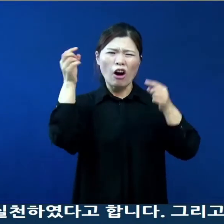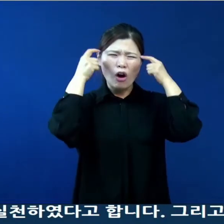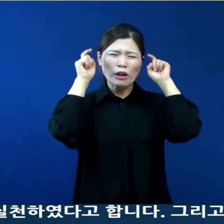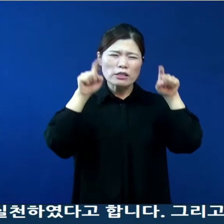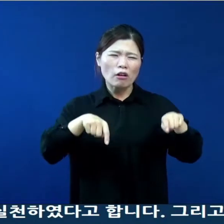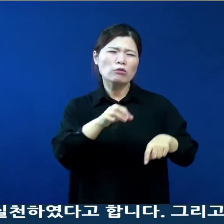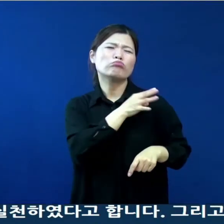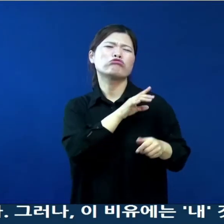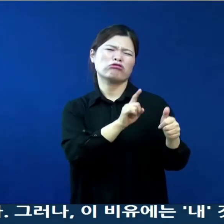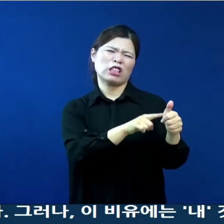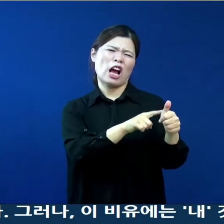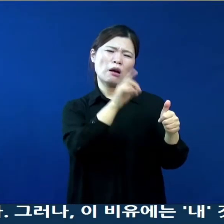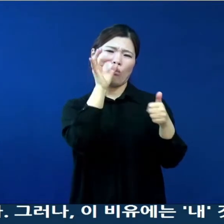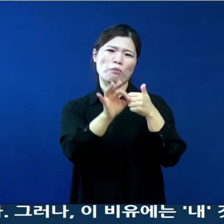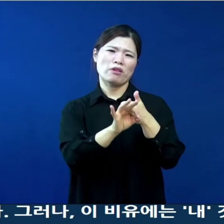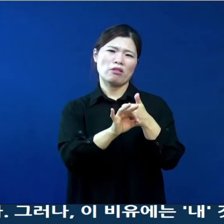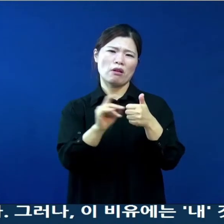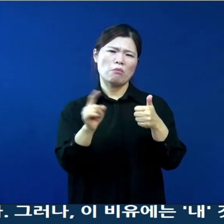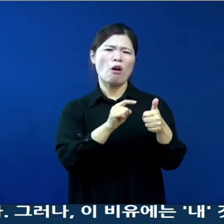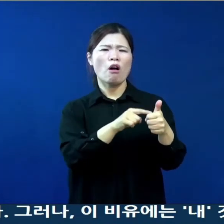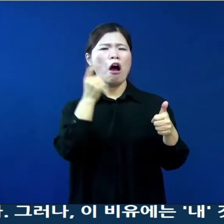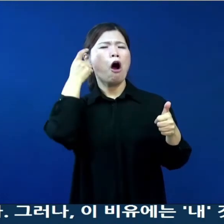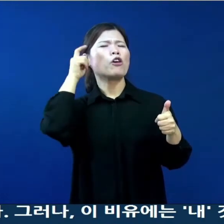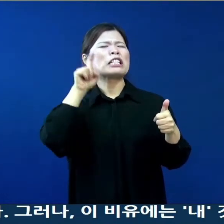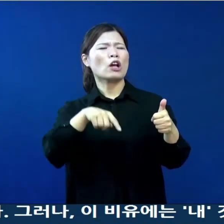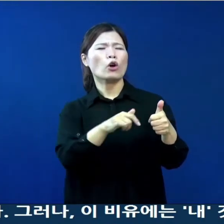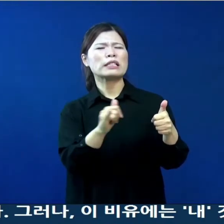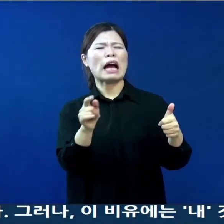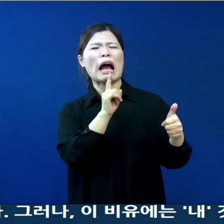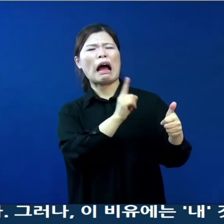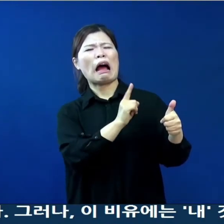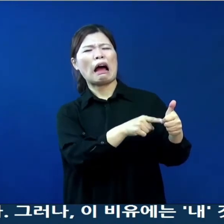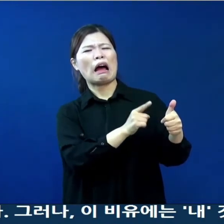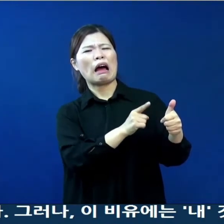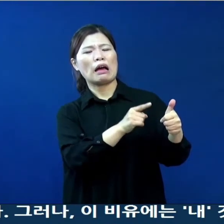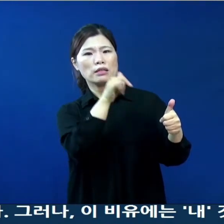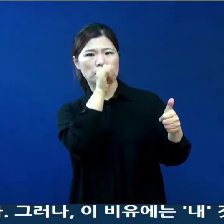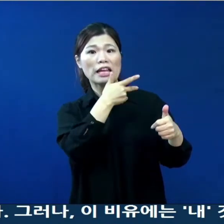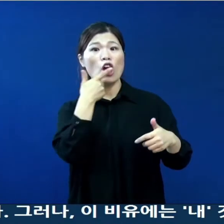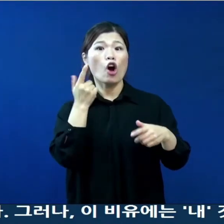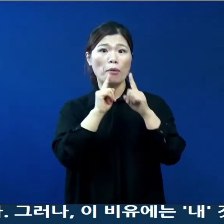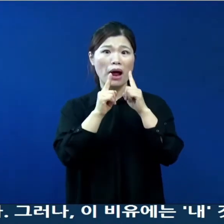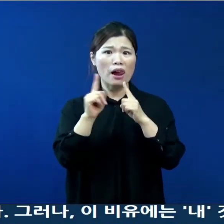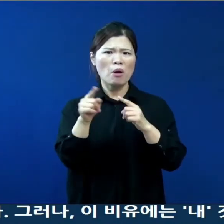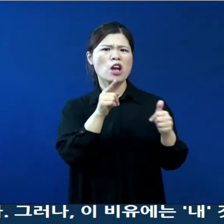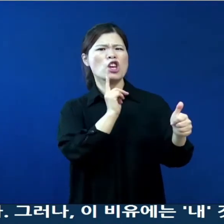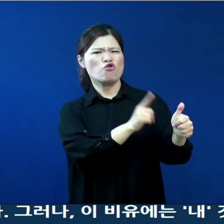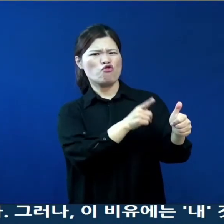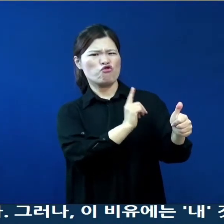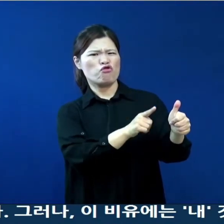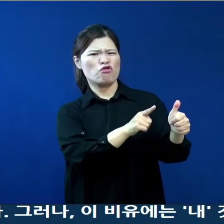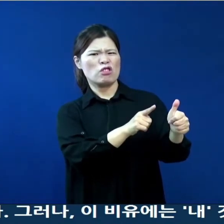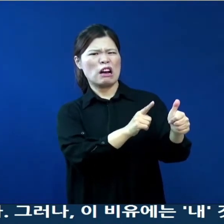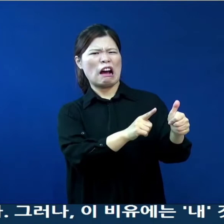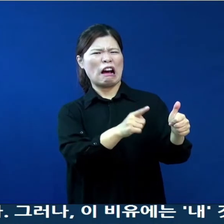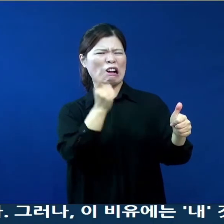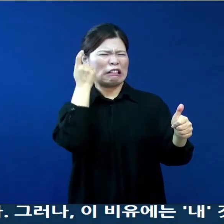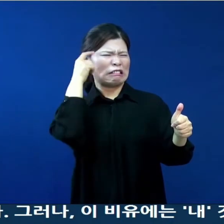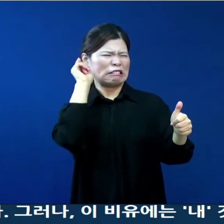성경의 평가는 어리석은 자라고 하는 것입니다. 영어로 보면 you fool이라고